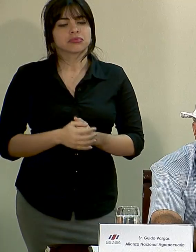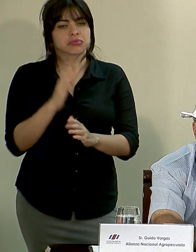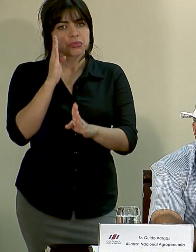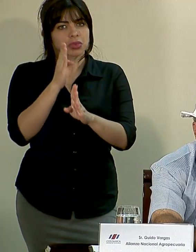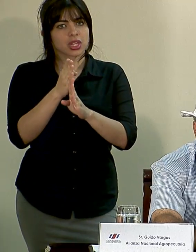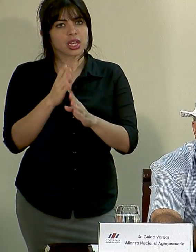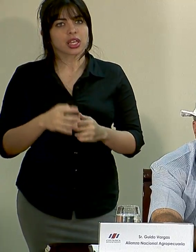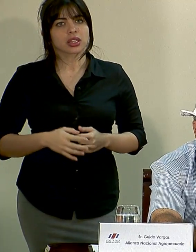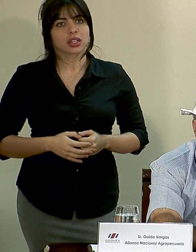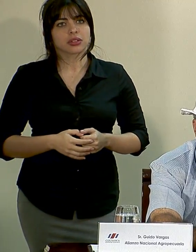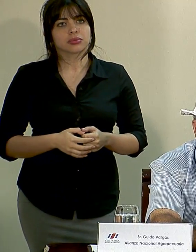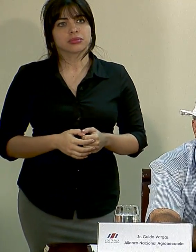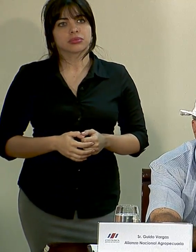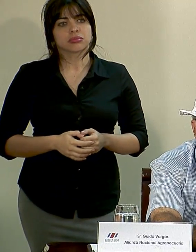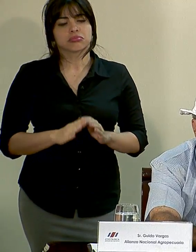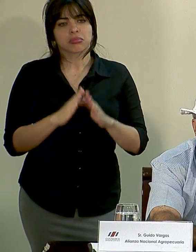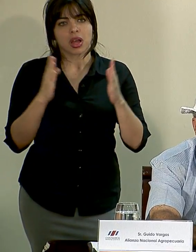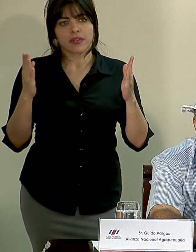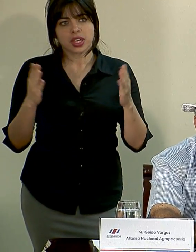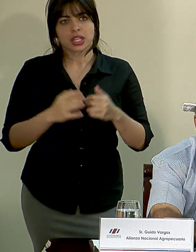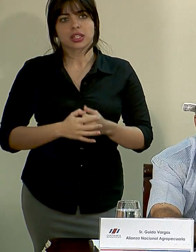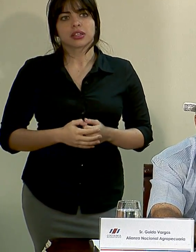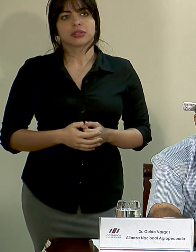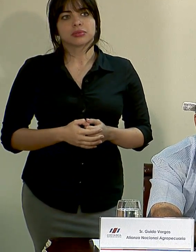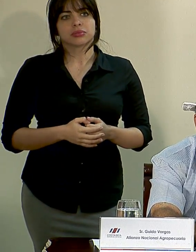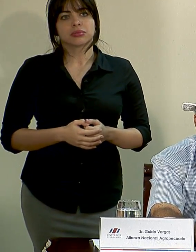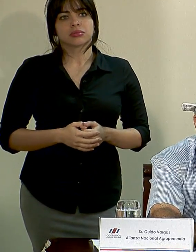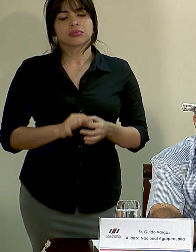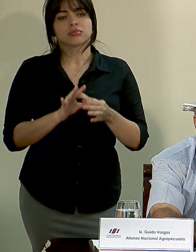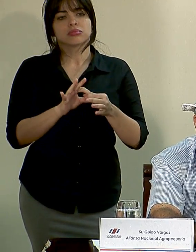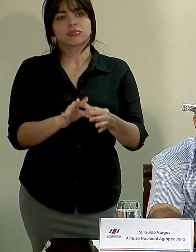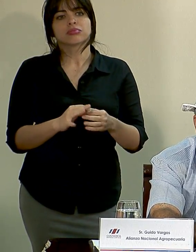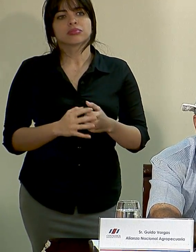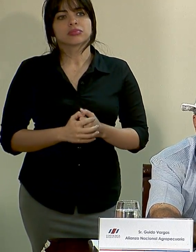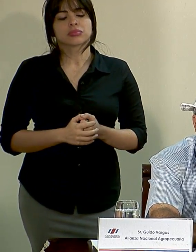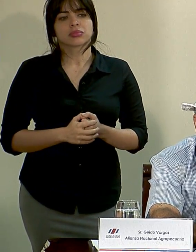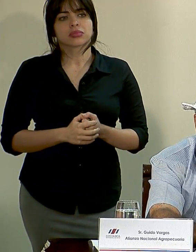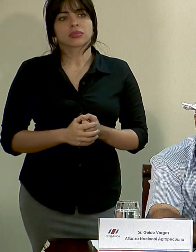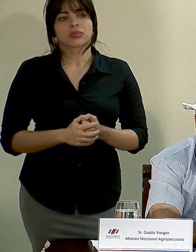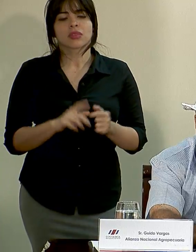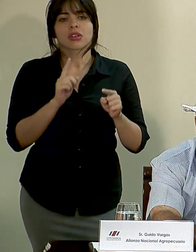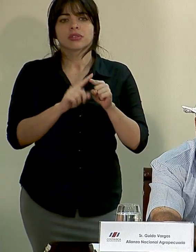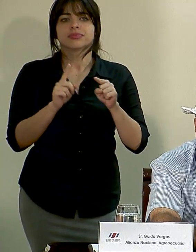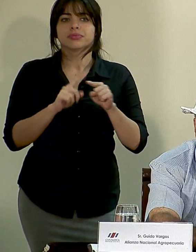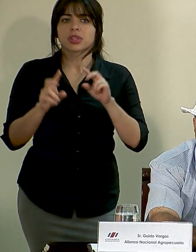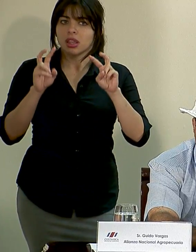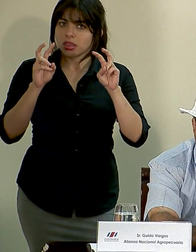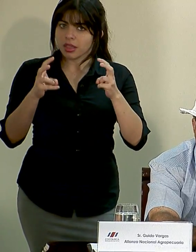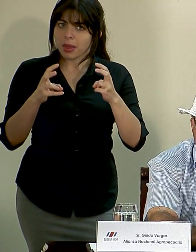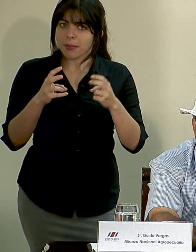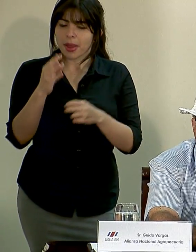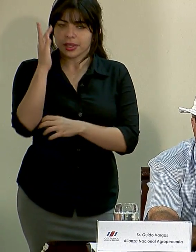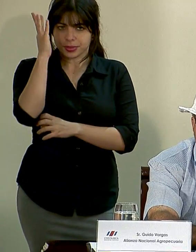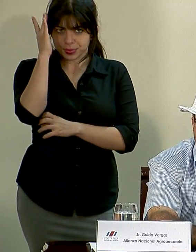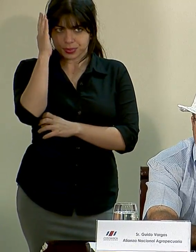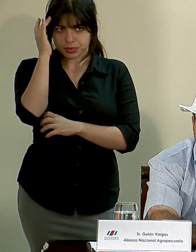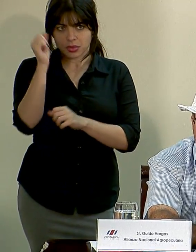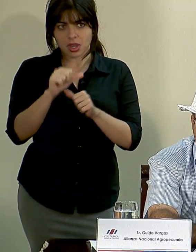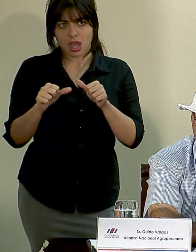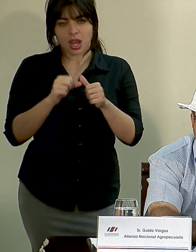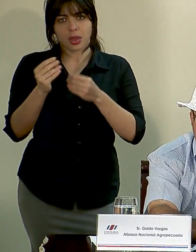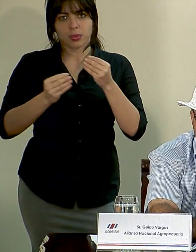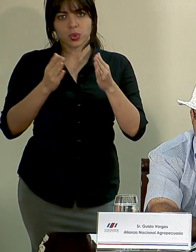directa, abierta sobre los temas que aquejan al